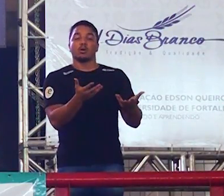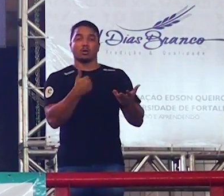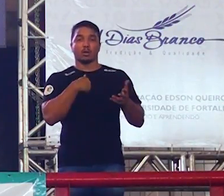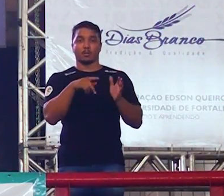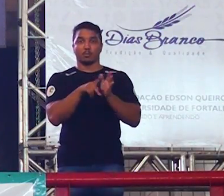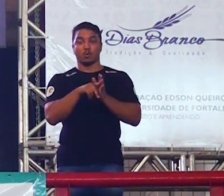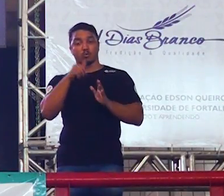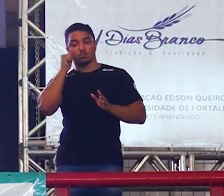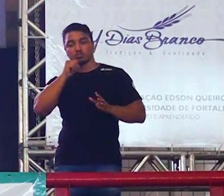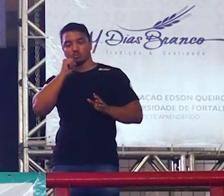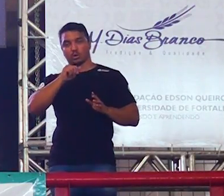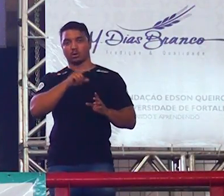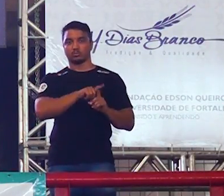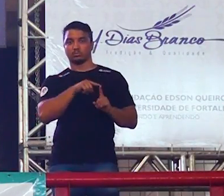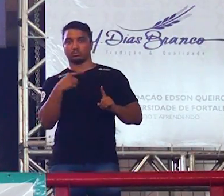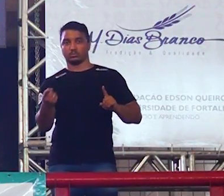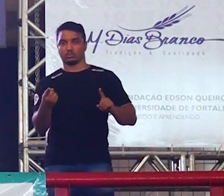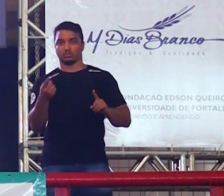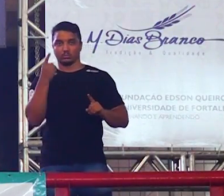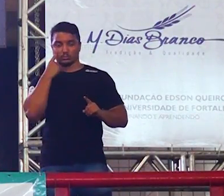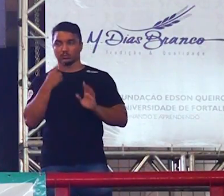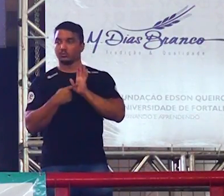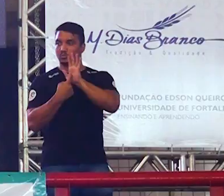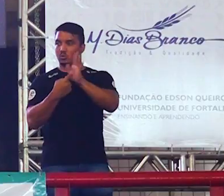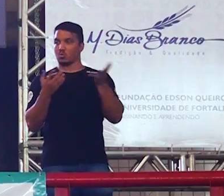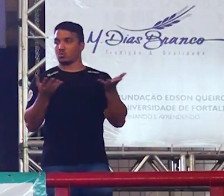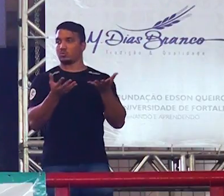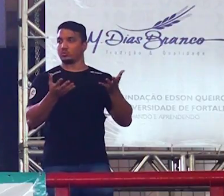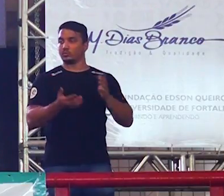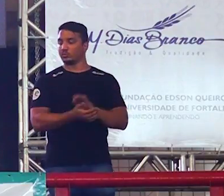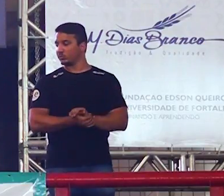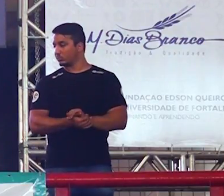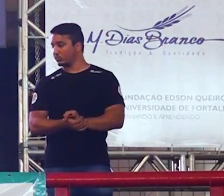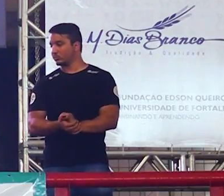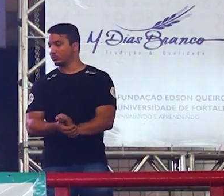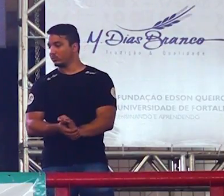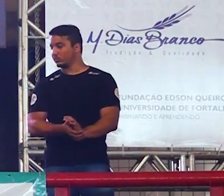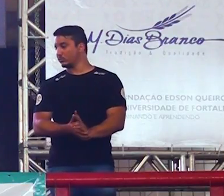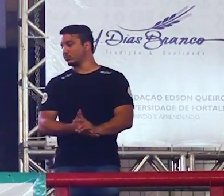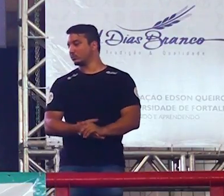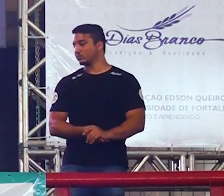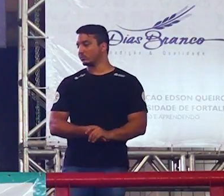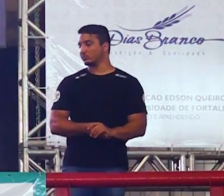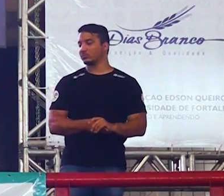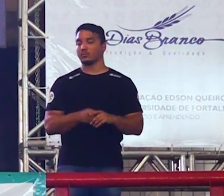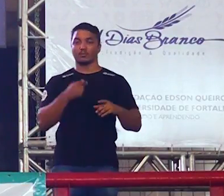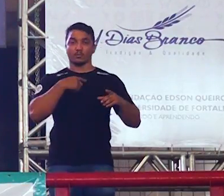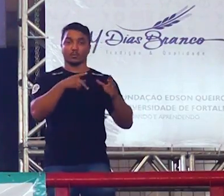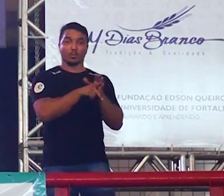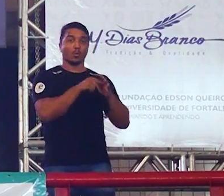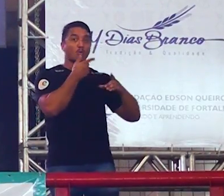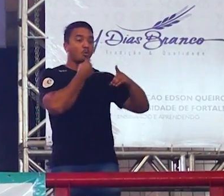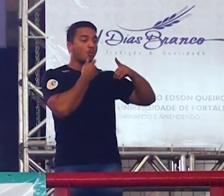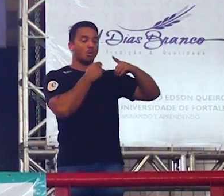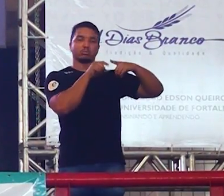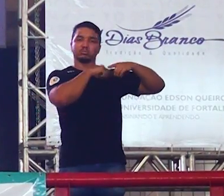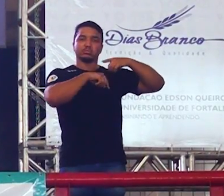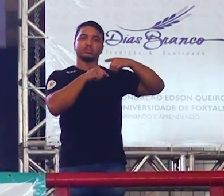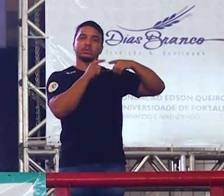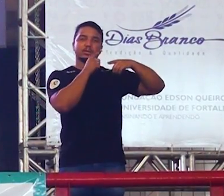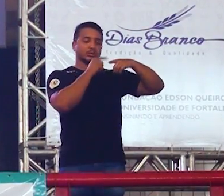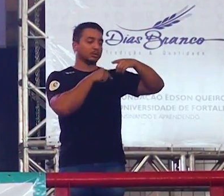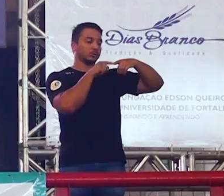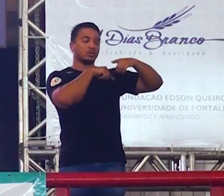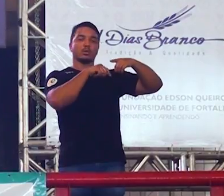Será o sexo feminino. E vamos explorar isso aqui hoje, ok? Pois bem, o aparelho reprodutor masculino, você vai ter